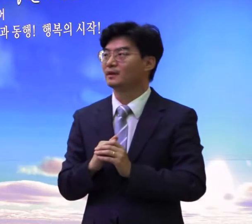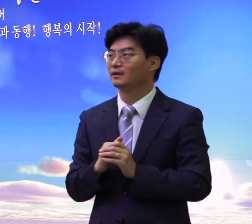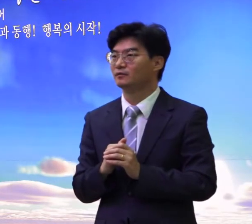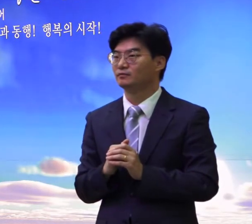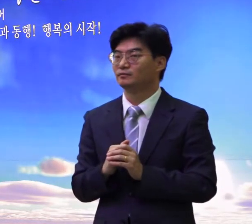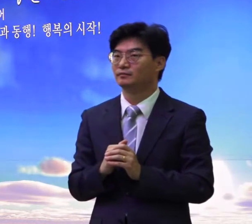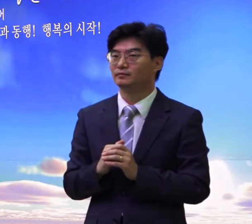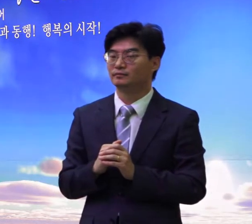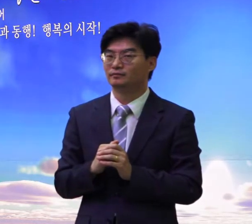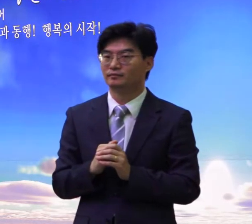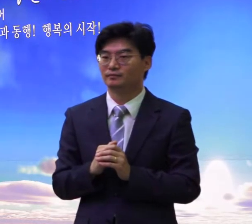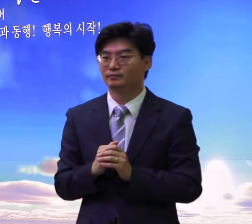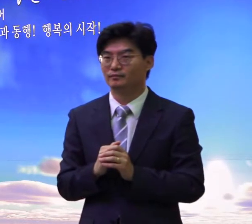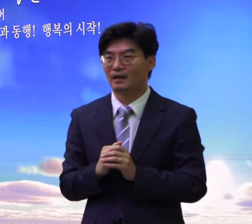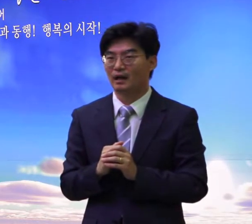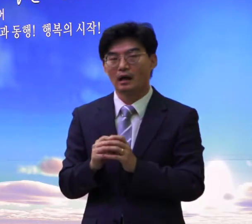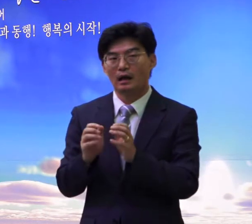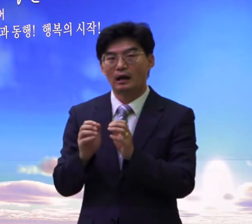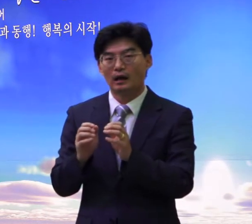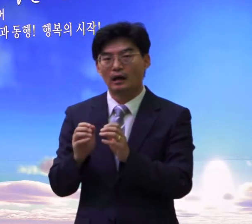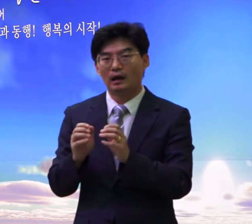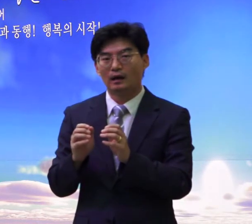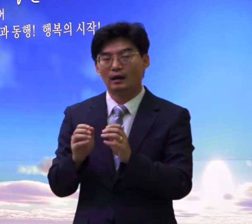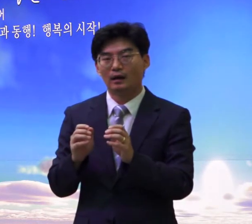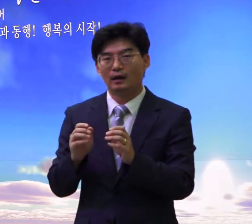모여있는 사람들이 어떤 사람들이었을까요?